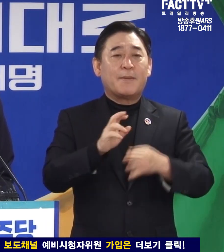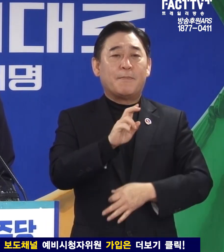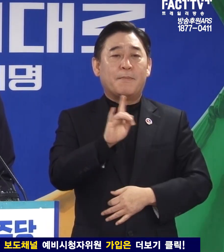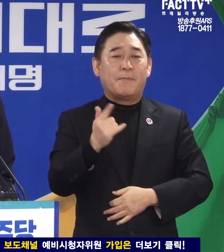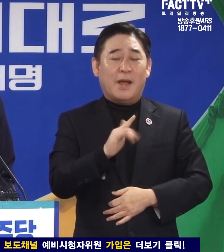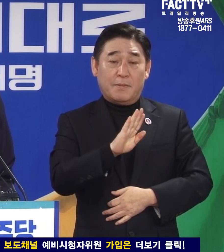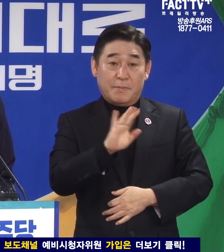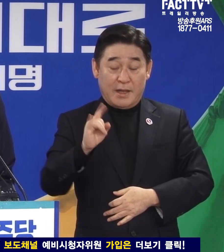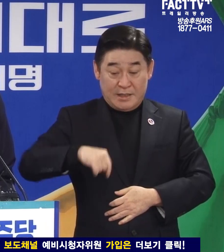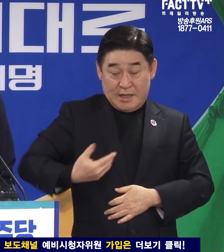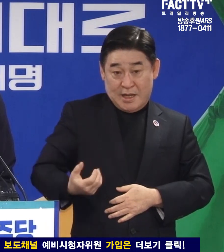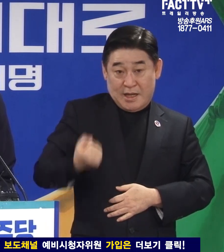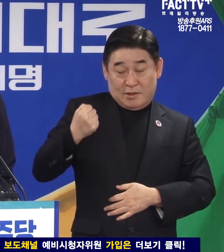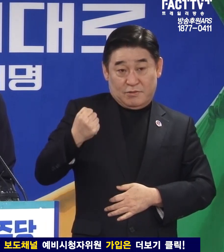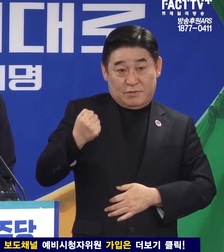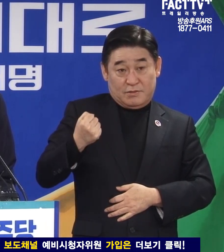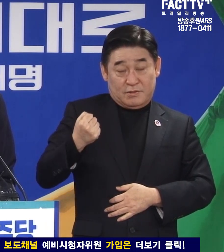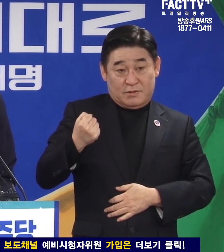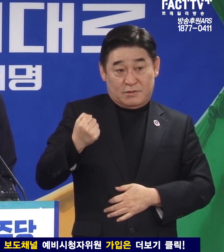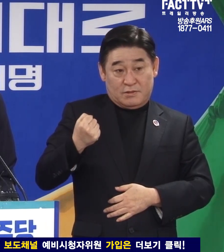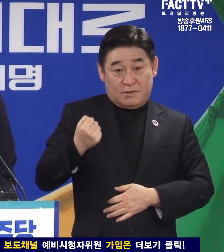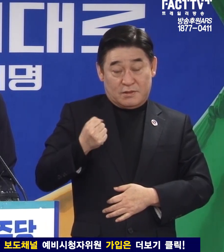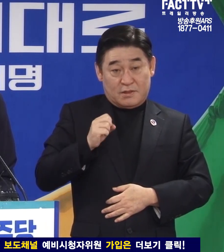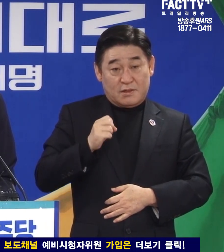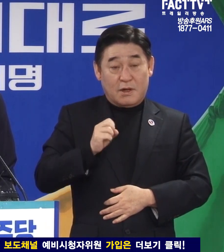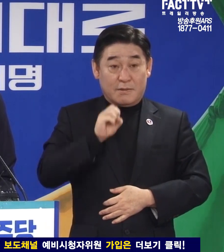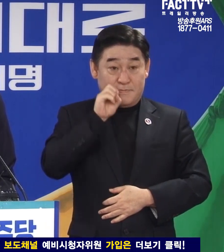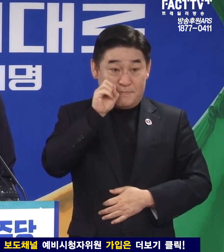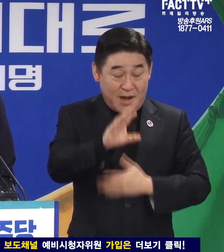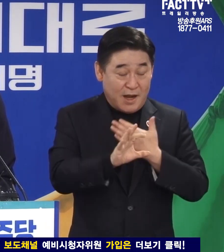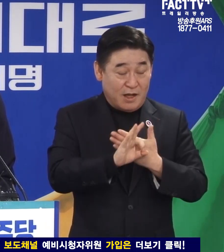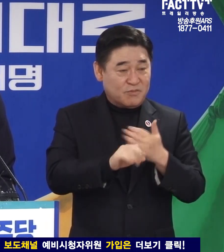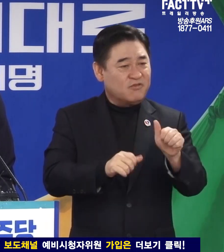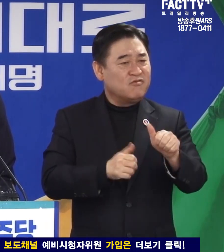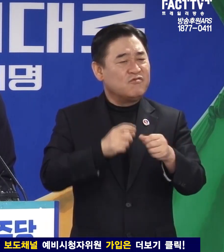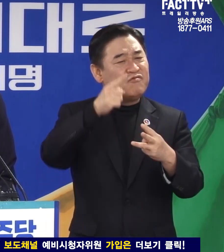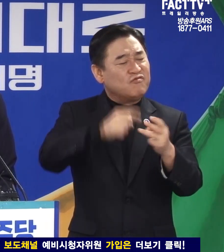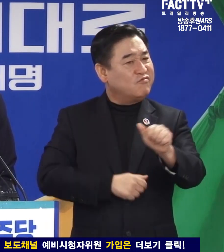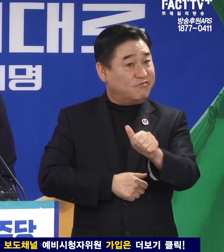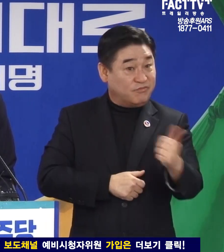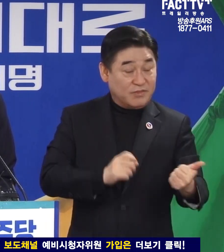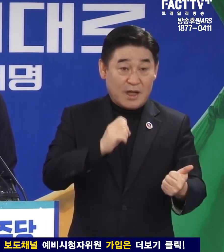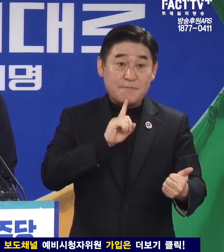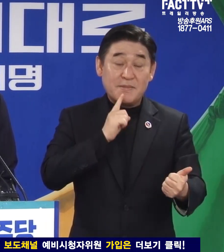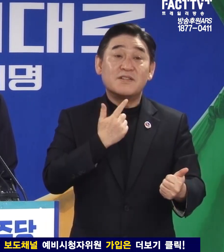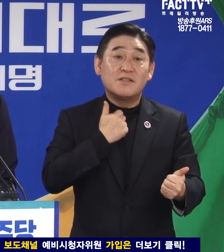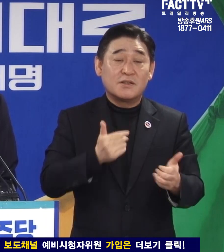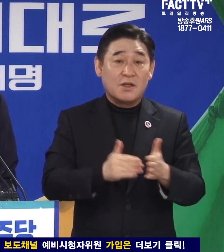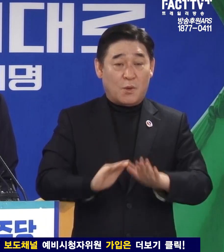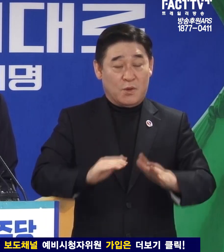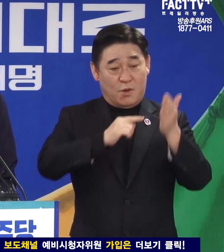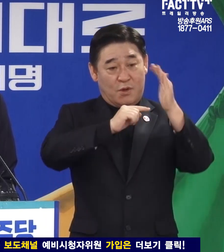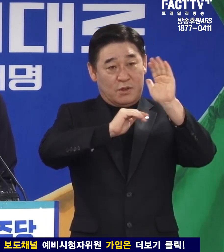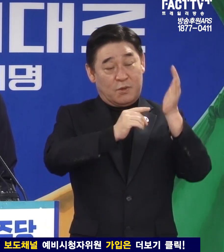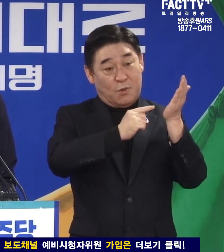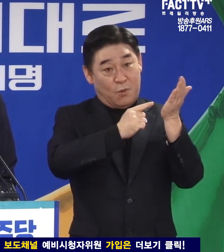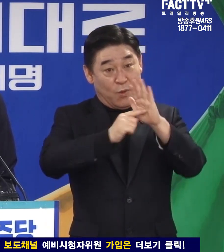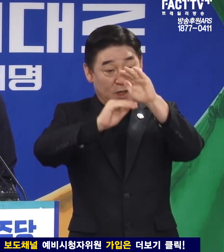김만배가 자신이 가지고 있는 카드면 윤석열은 죽는다고 말한 것은 익히 알려져 있습니다. 오늘 제가 공개한